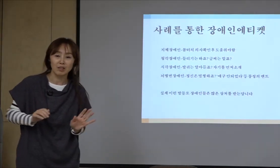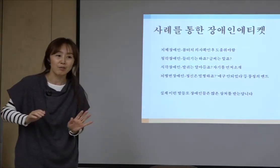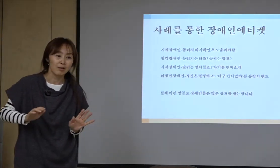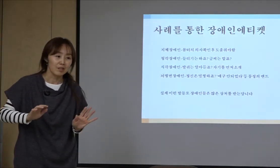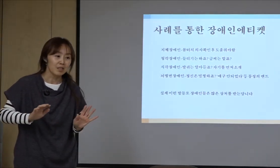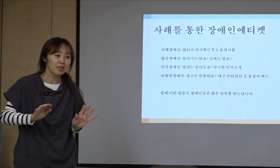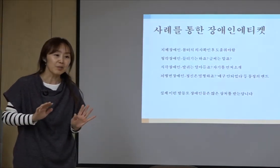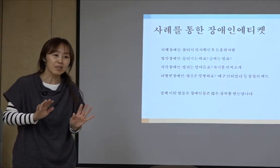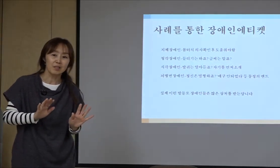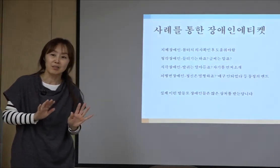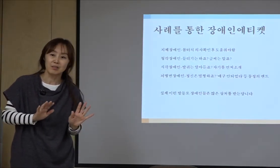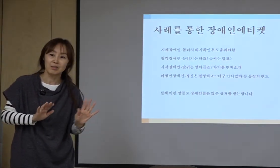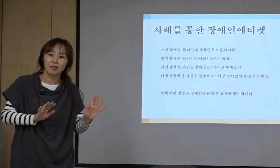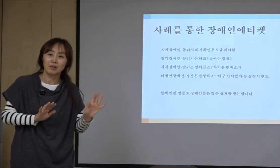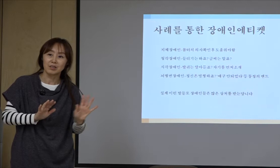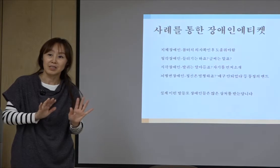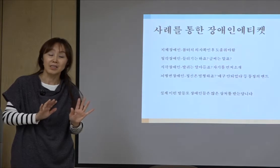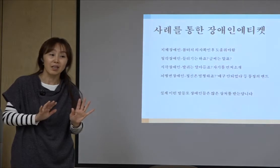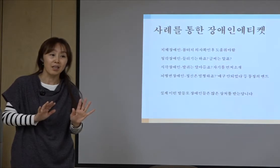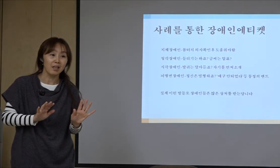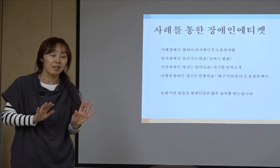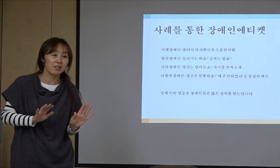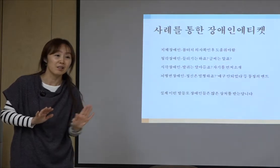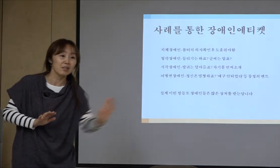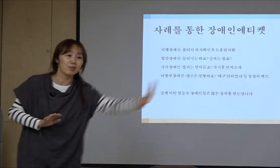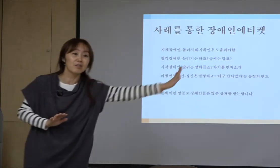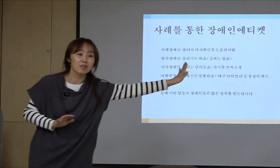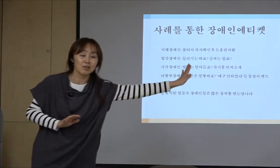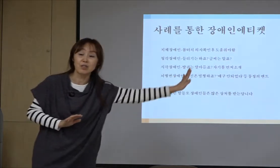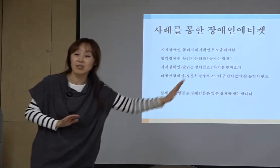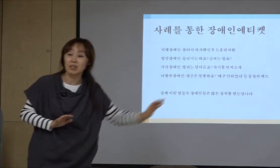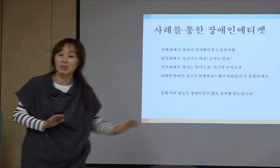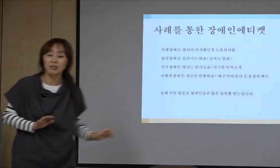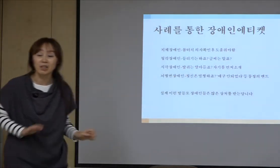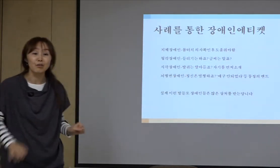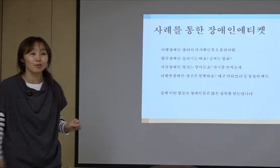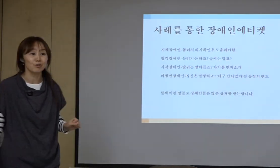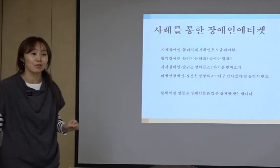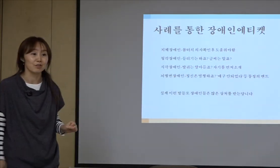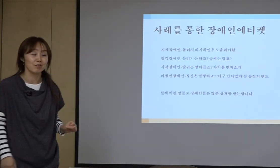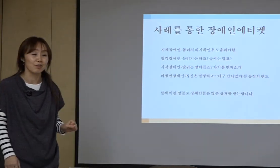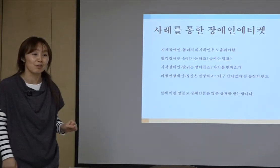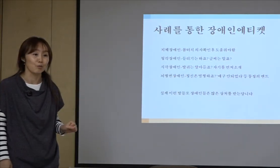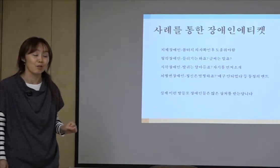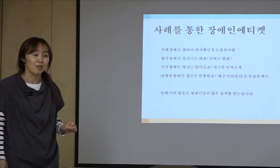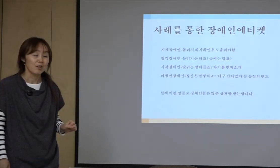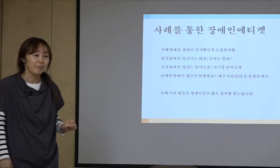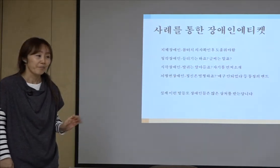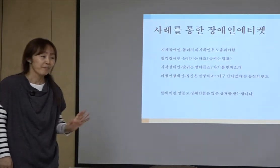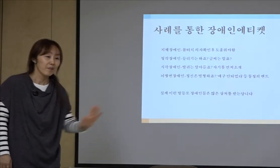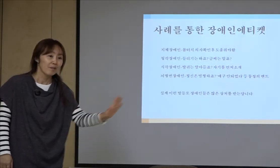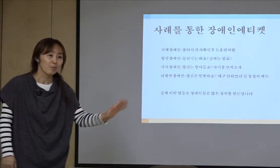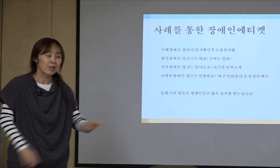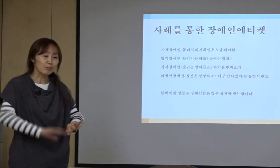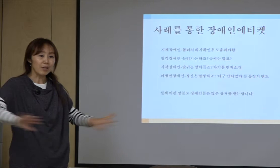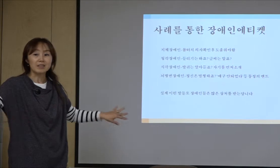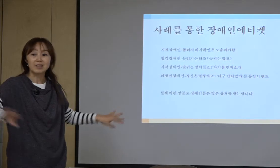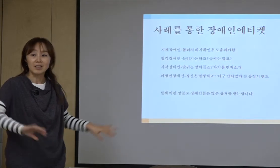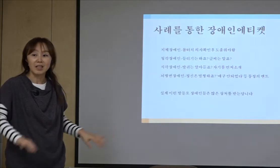이게 24시 그 기계에 이렇게 여는 거잖아요. 휠체어장애인들은 되게 어렵거든요. 그거 뭐 자동이